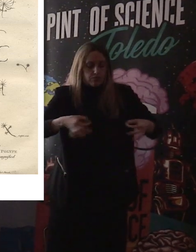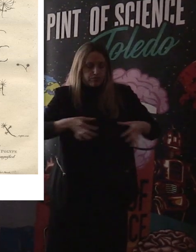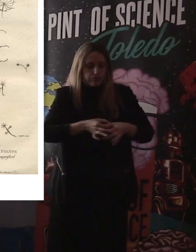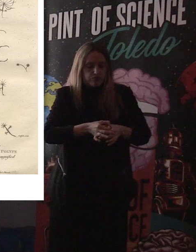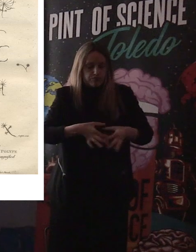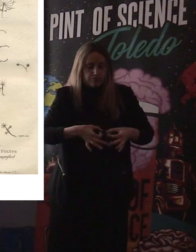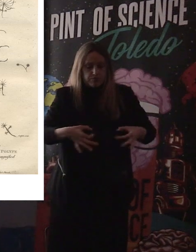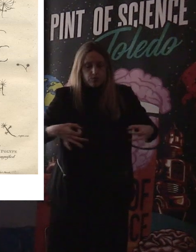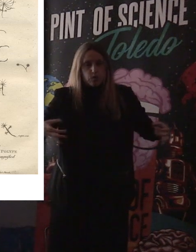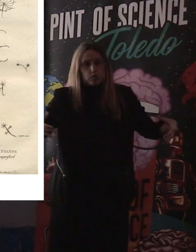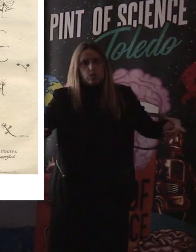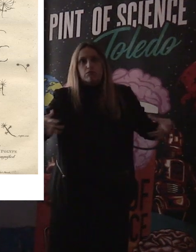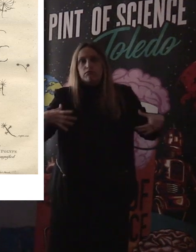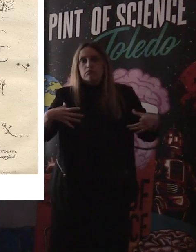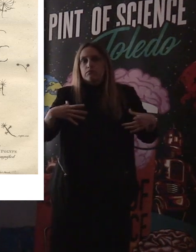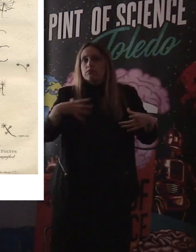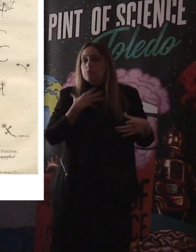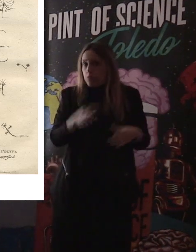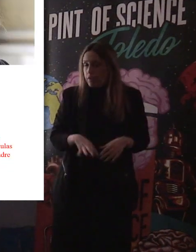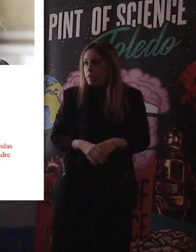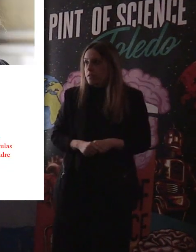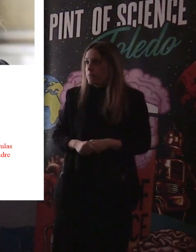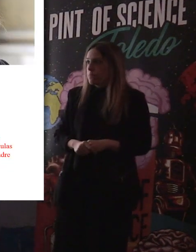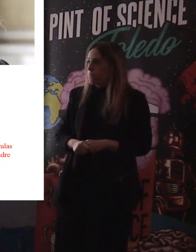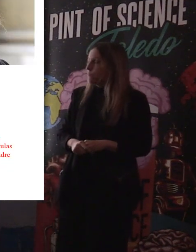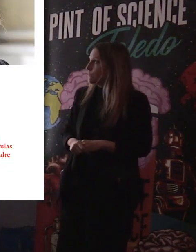internamente el cuerpo. Y